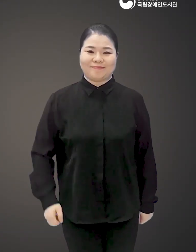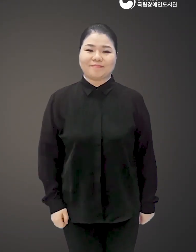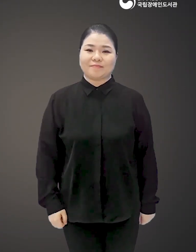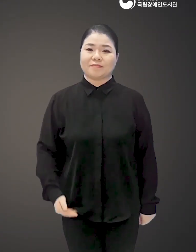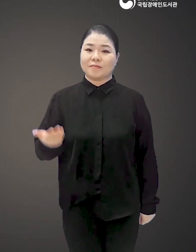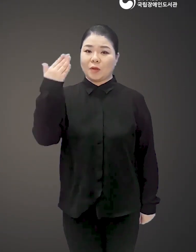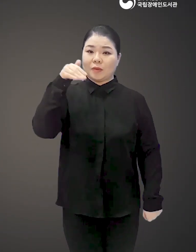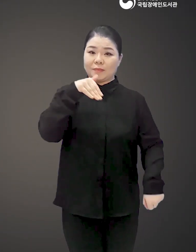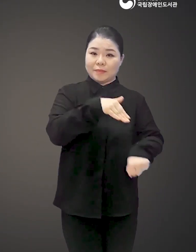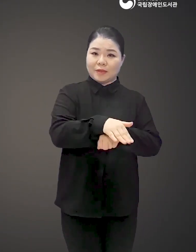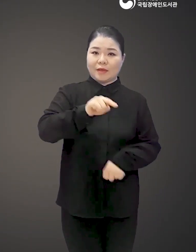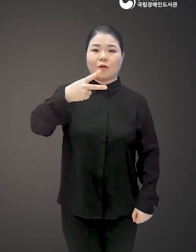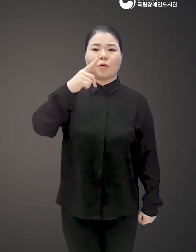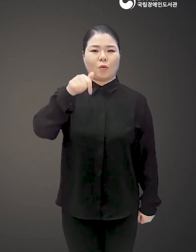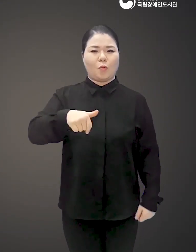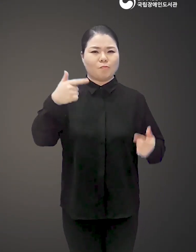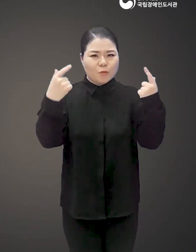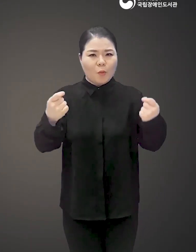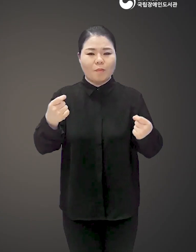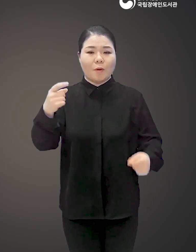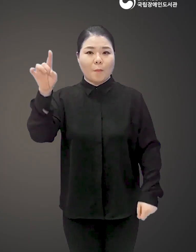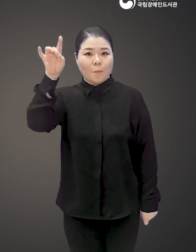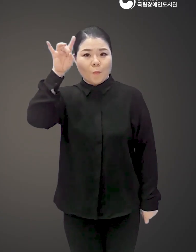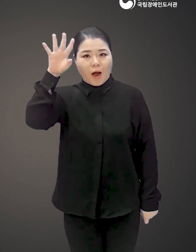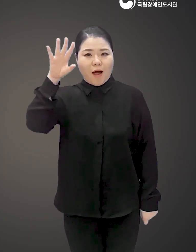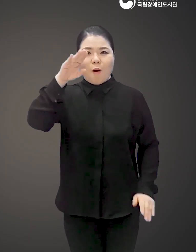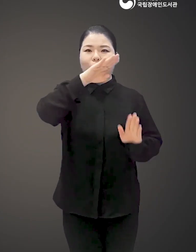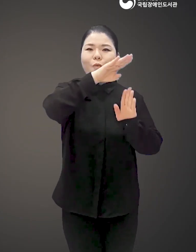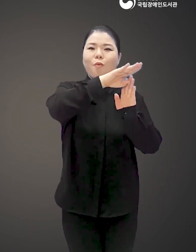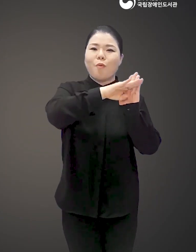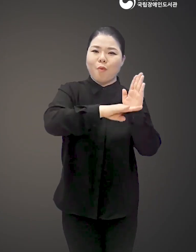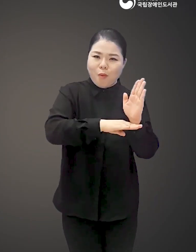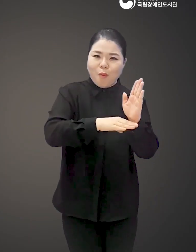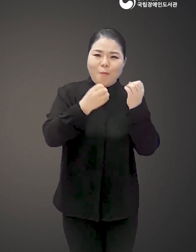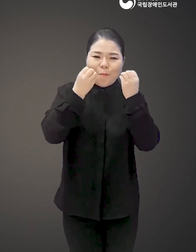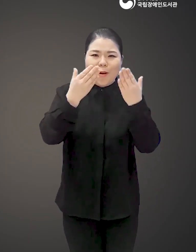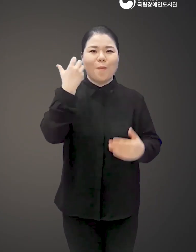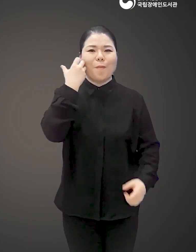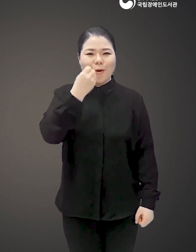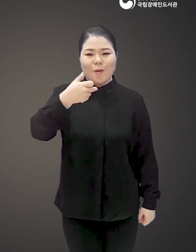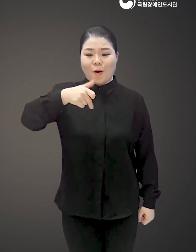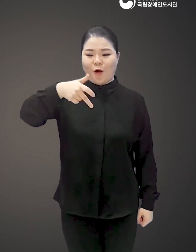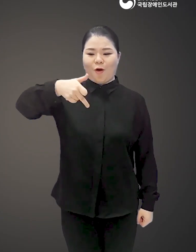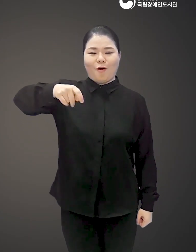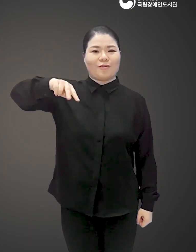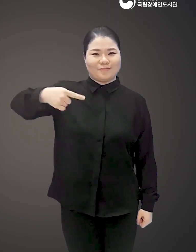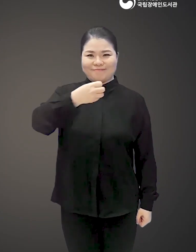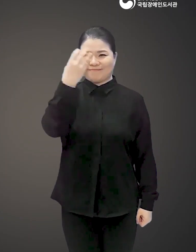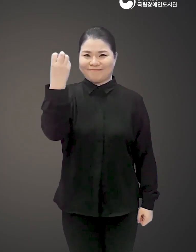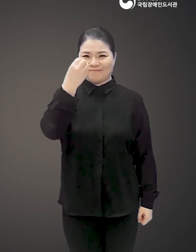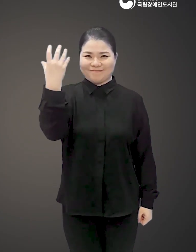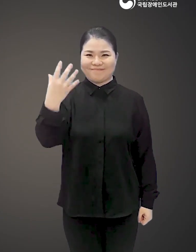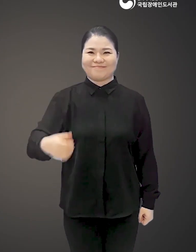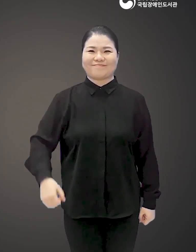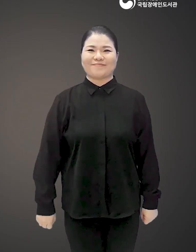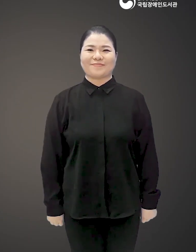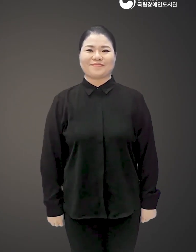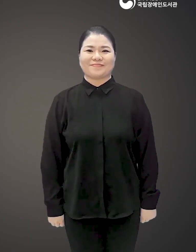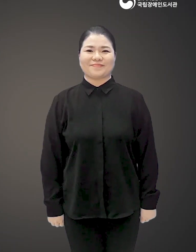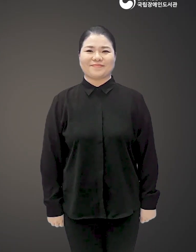현대판 셜록 홈즈와 왓슨의 이야기. 상상을 초월하는 플롯이 모든 걸 압도한다. 언론사 퍼커스